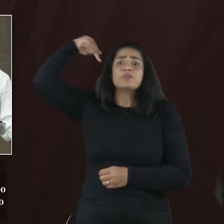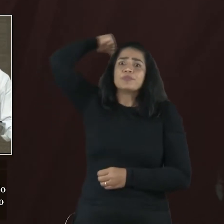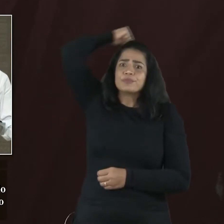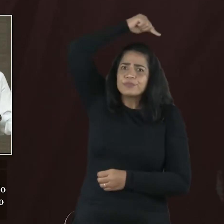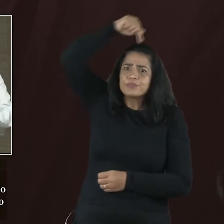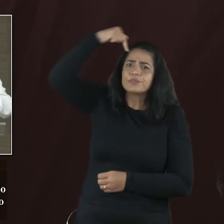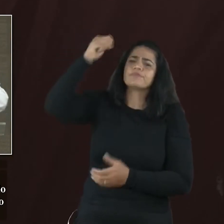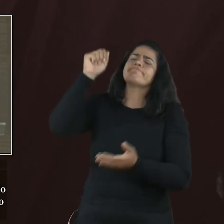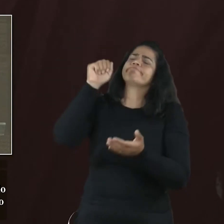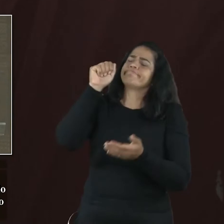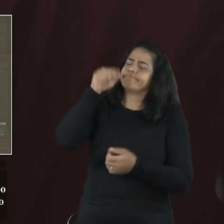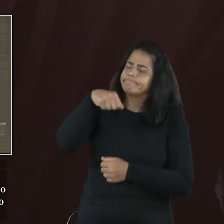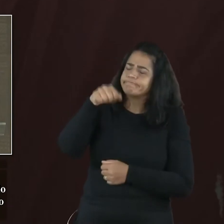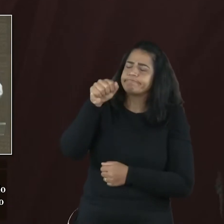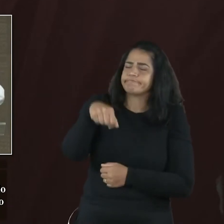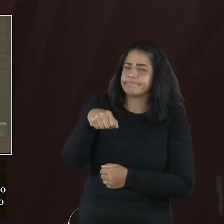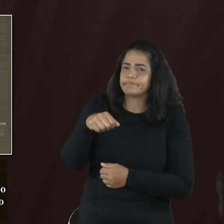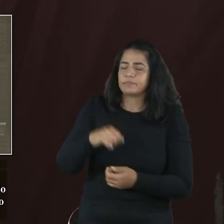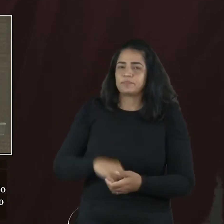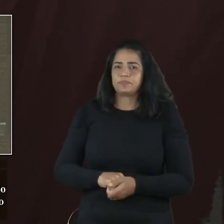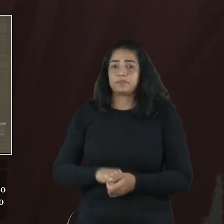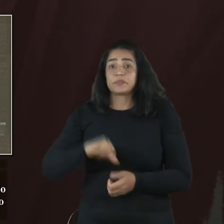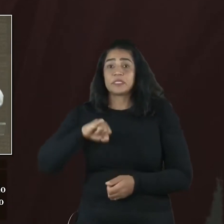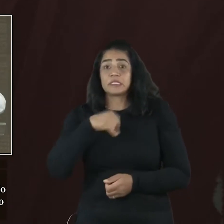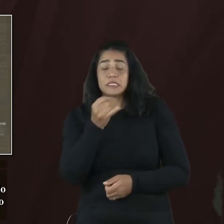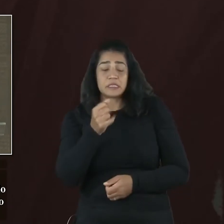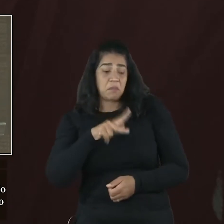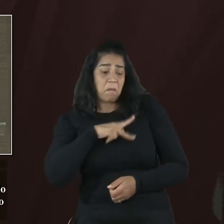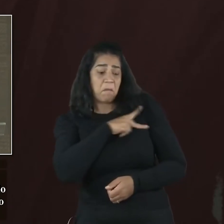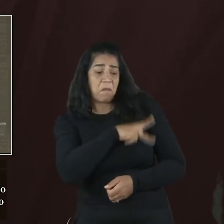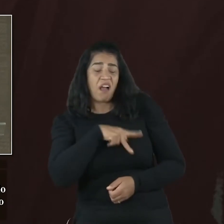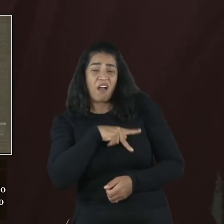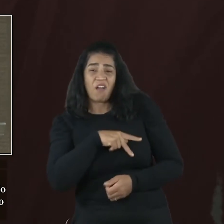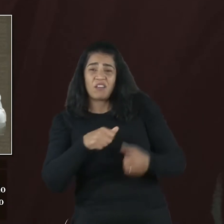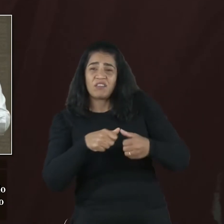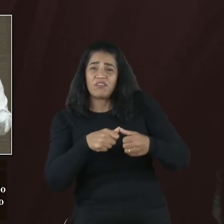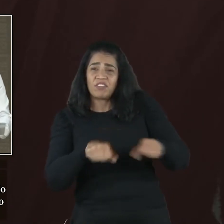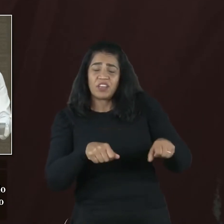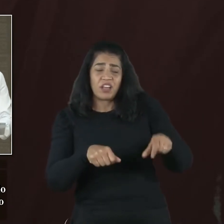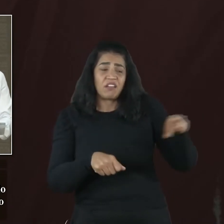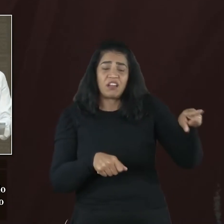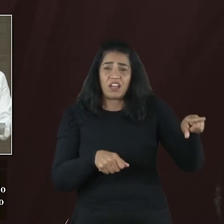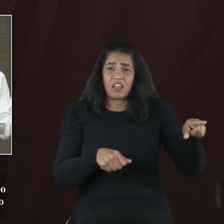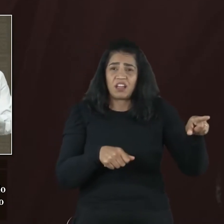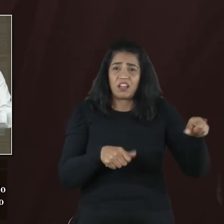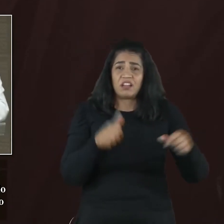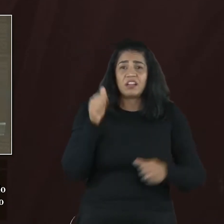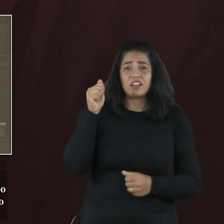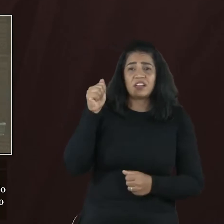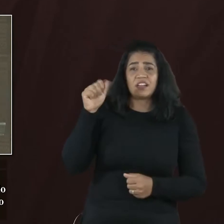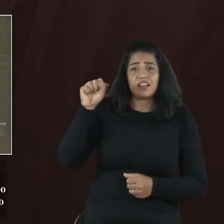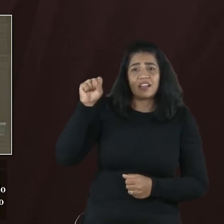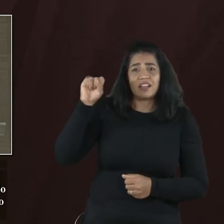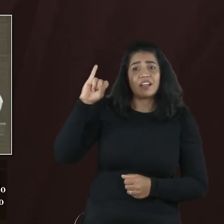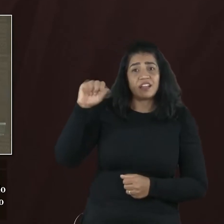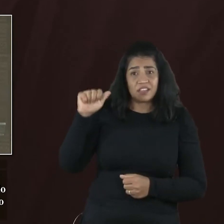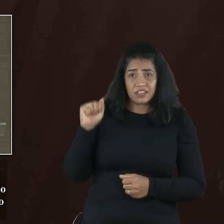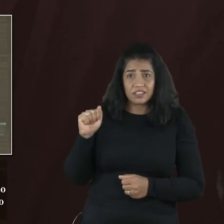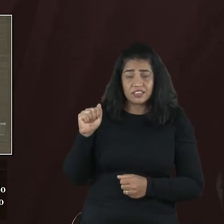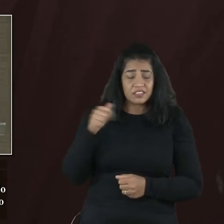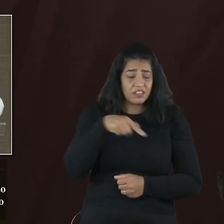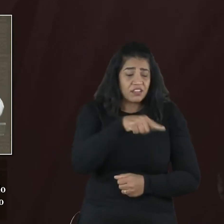Se Paulo tivesse se ocupado tanto ali com a Ásia Menor, já naquela segunda viagem, se ocupado ali